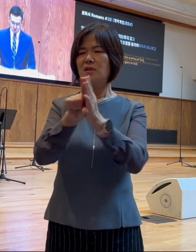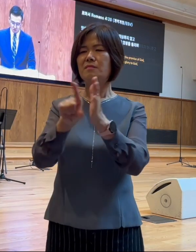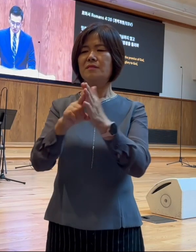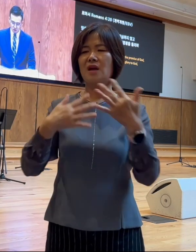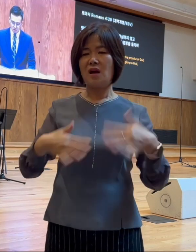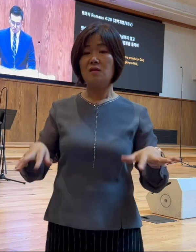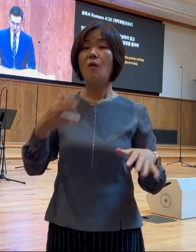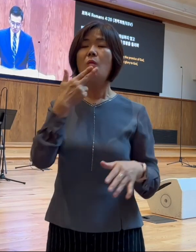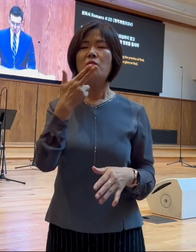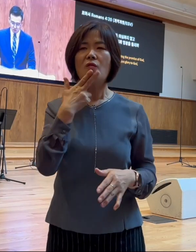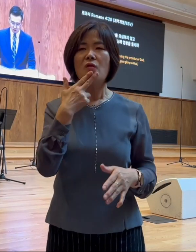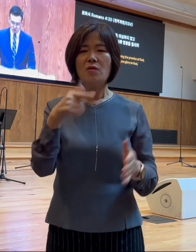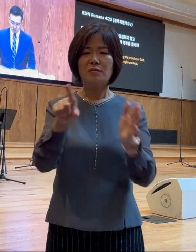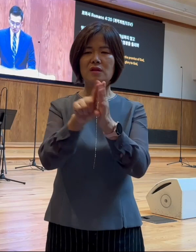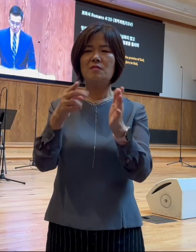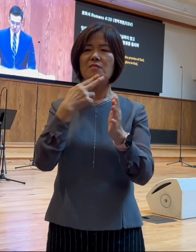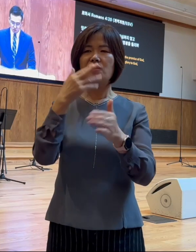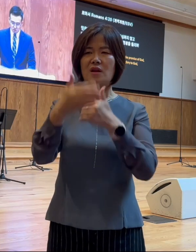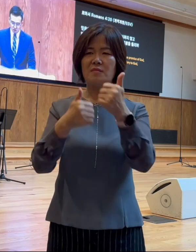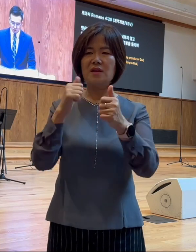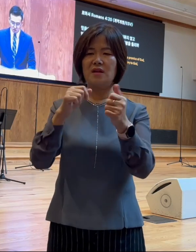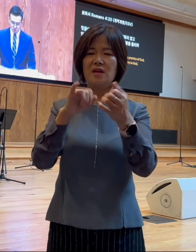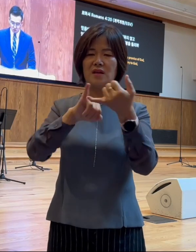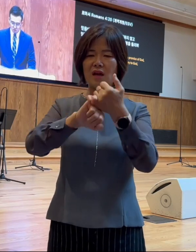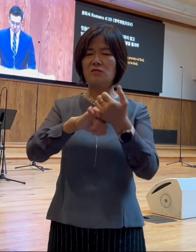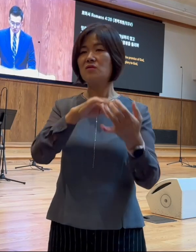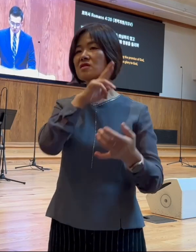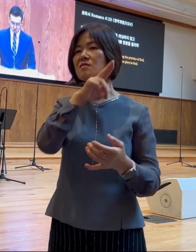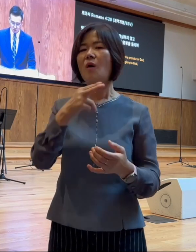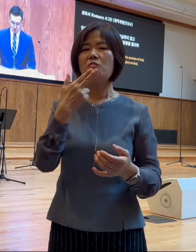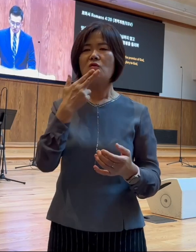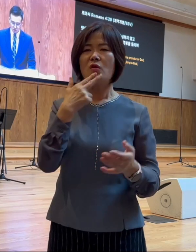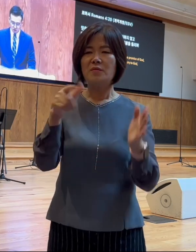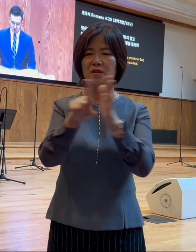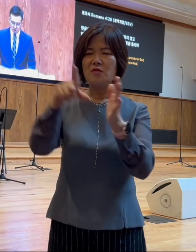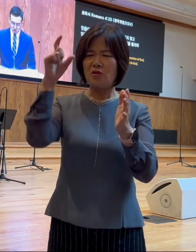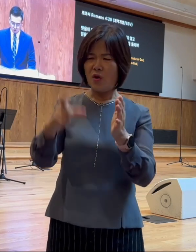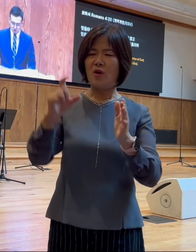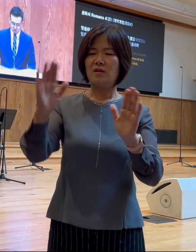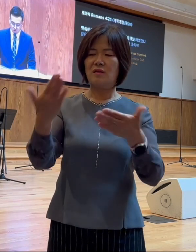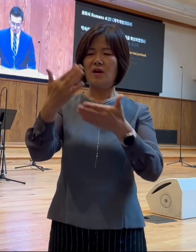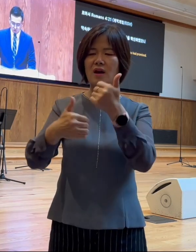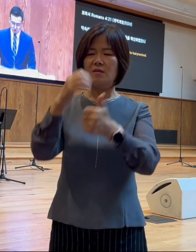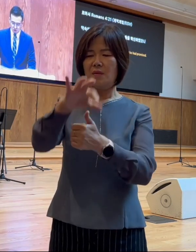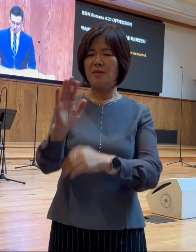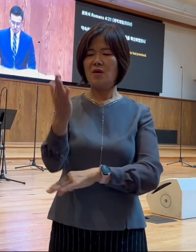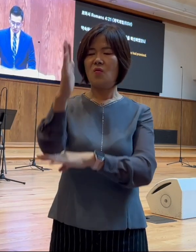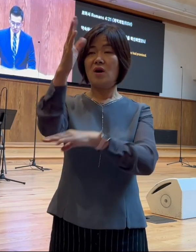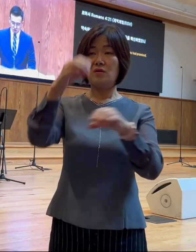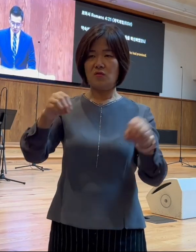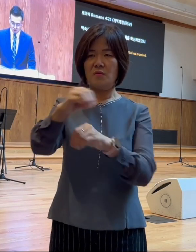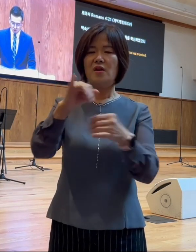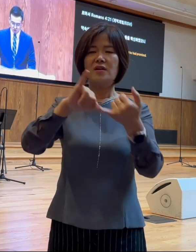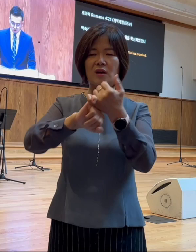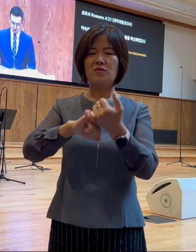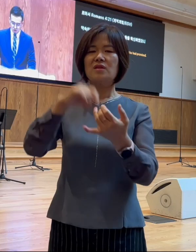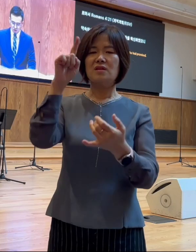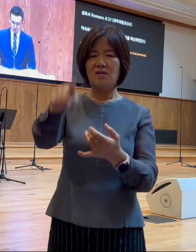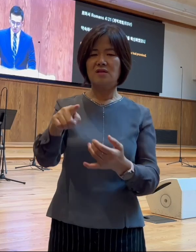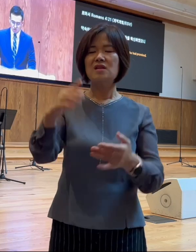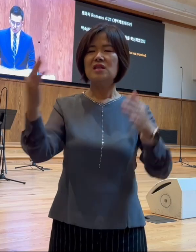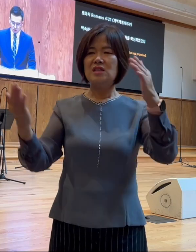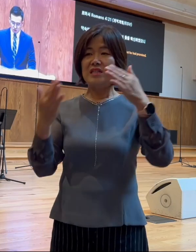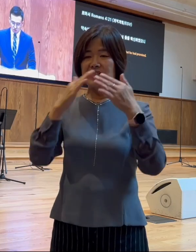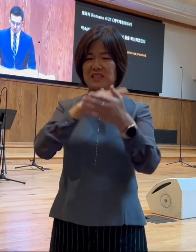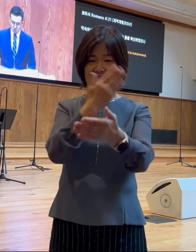아니하고 믿음이 없어 하나님의 약속을 의심하지 않고 믿음으로 견고하여져서 하나님께 영광을 돌리며 약속하신 그것을